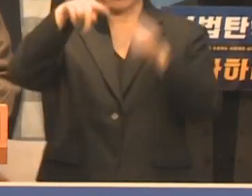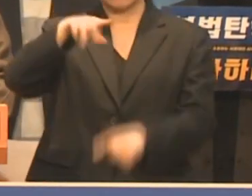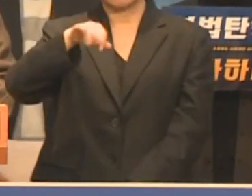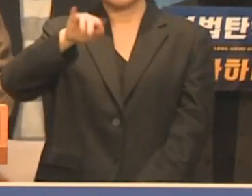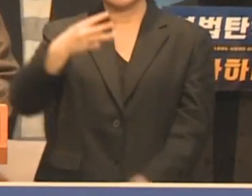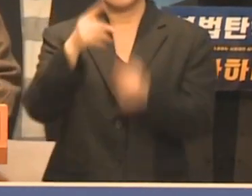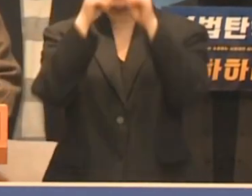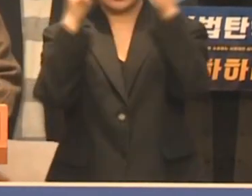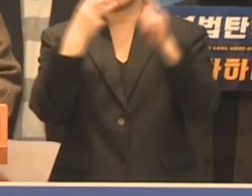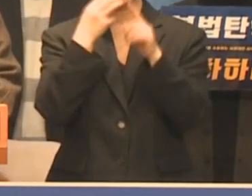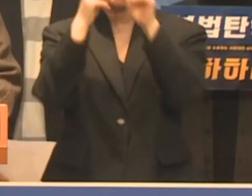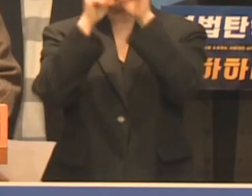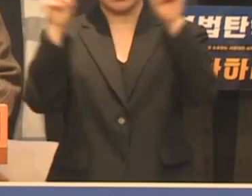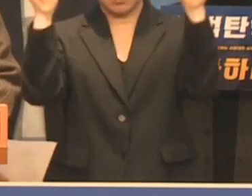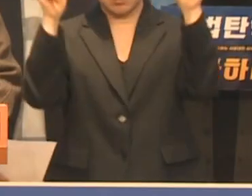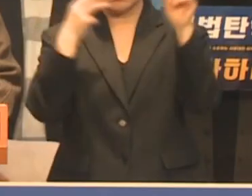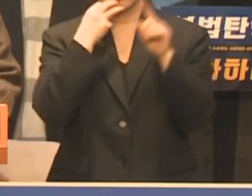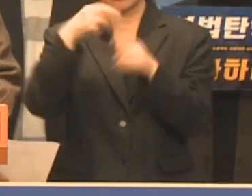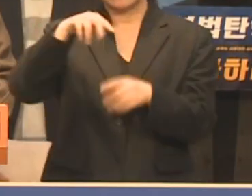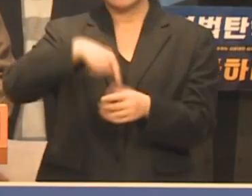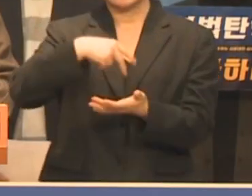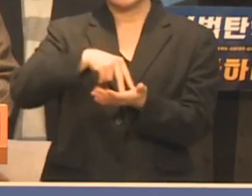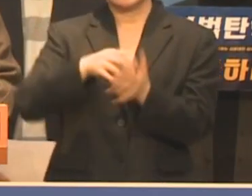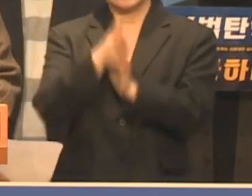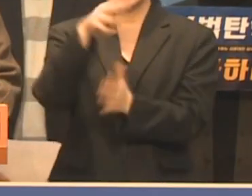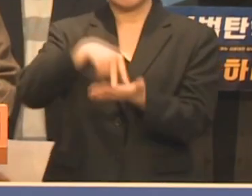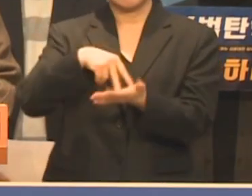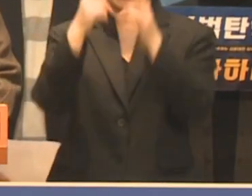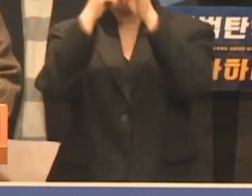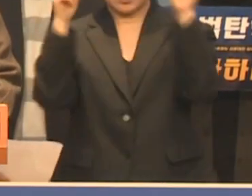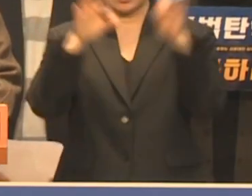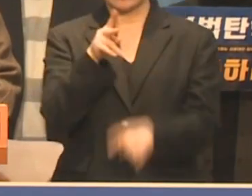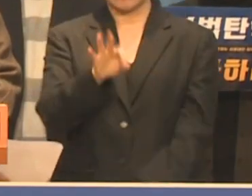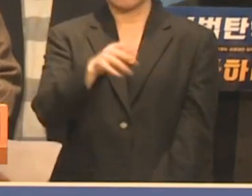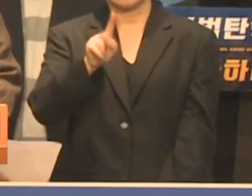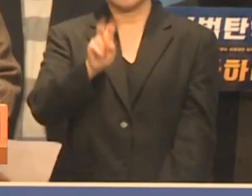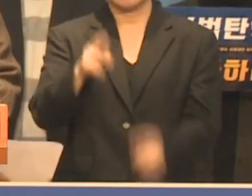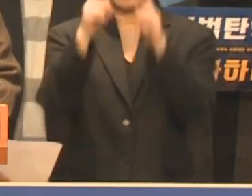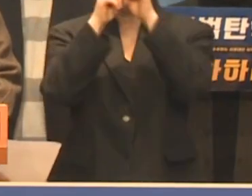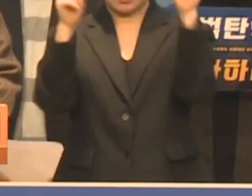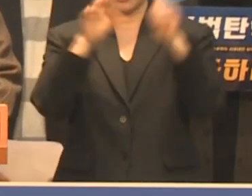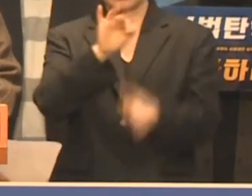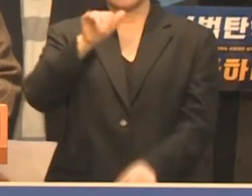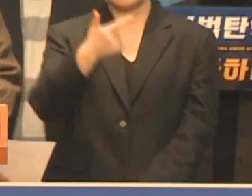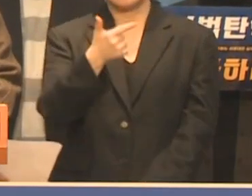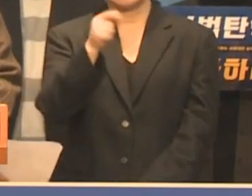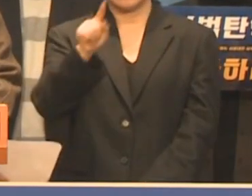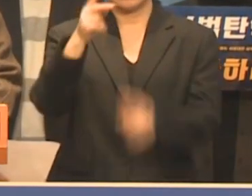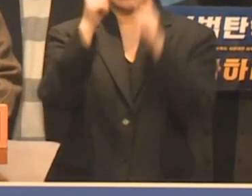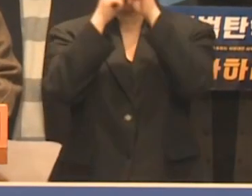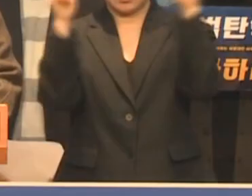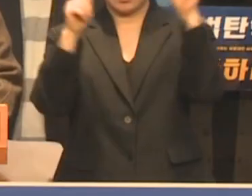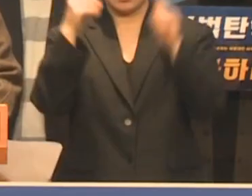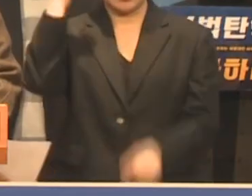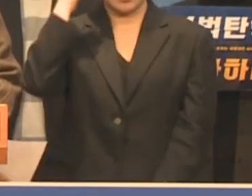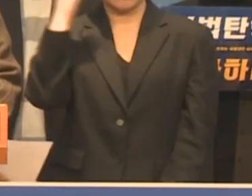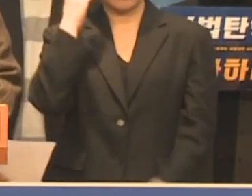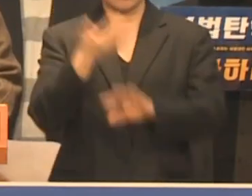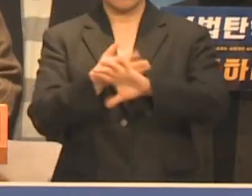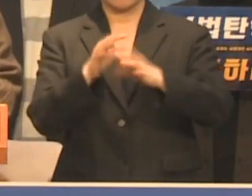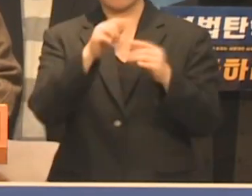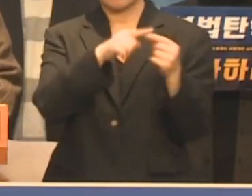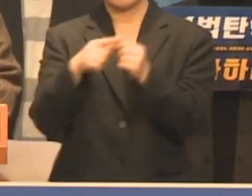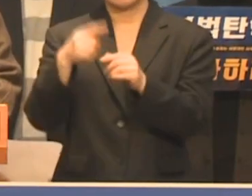이형민, 서울대 김민섭, 서울시립대 이용우, 영남대 김태후, 인하대 정대교, 한국외대 하태원, 한동대